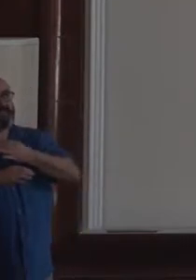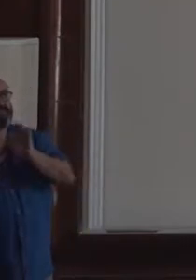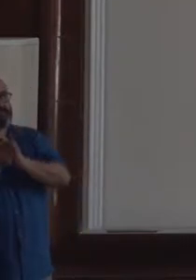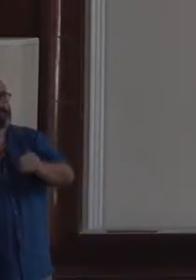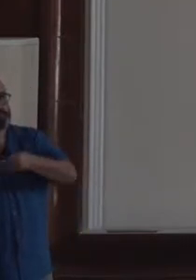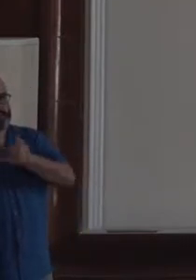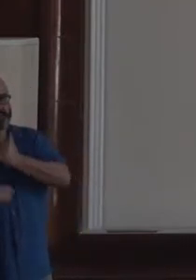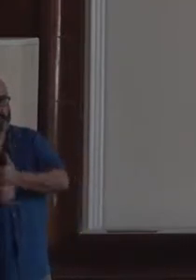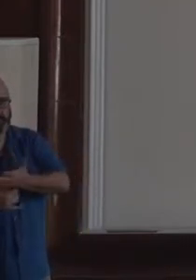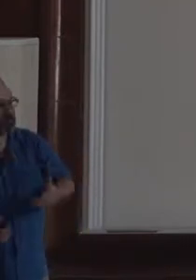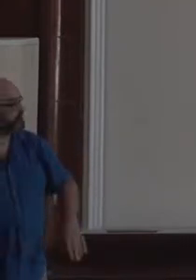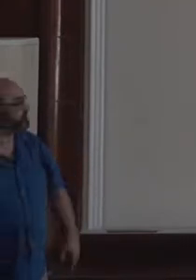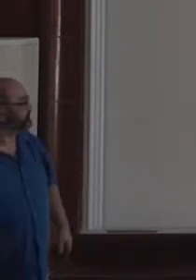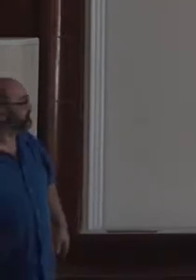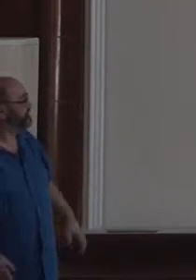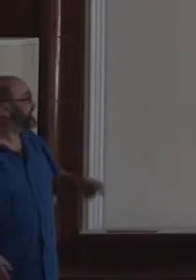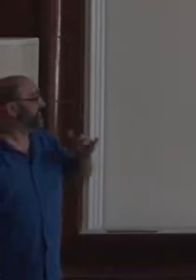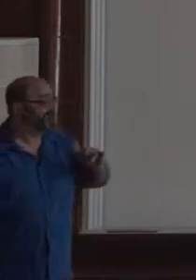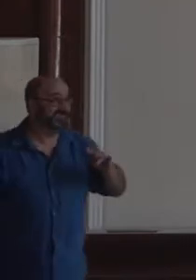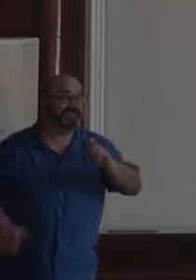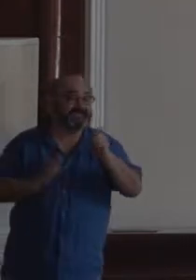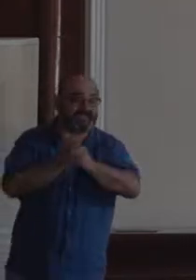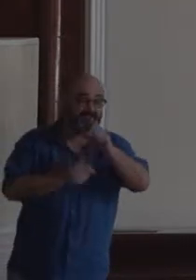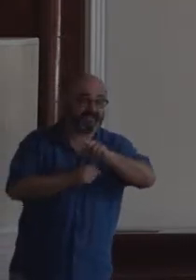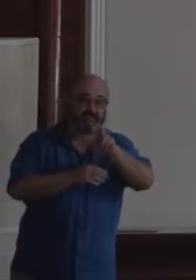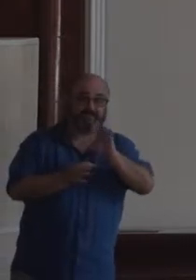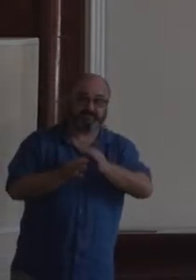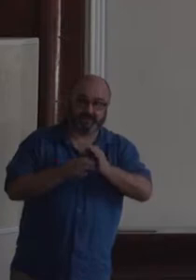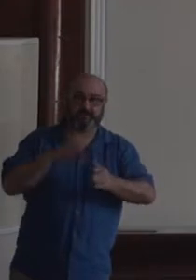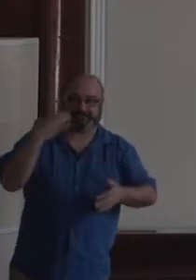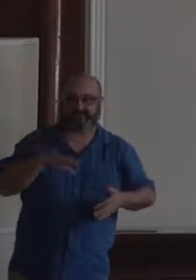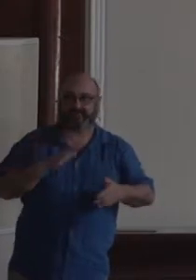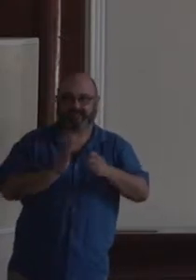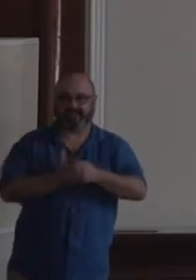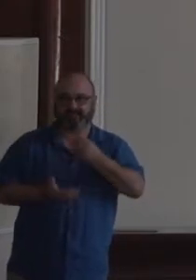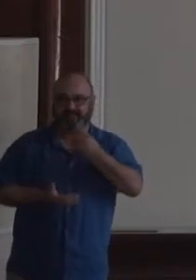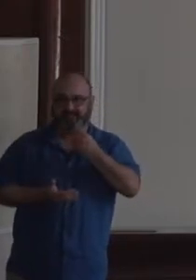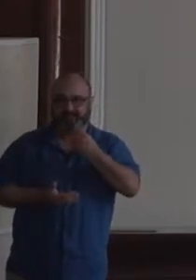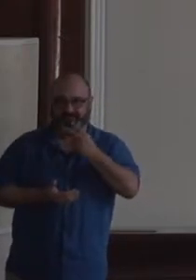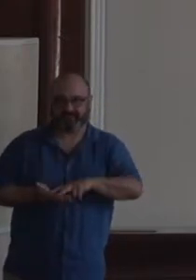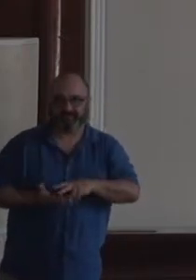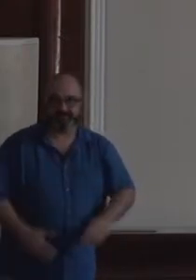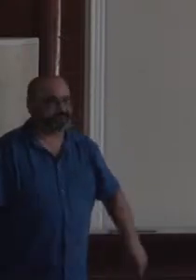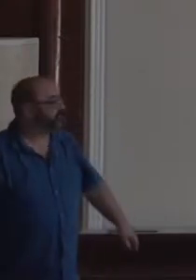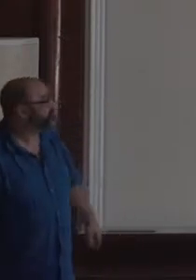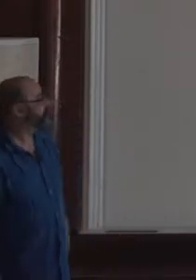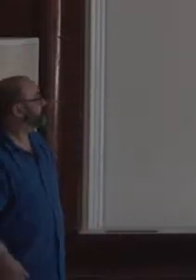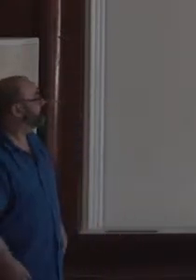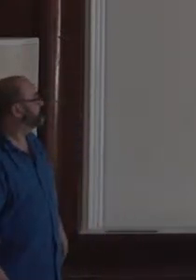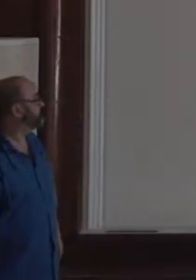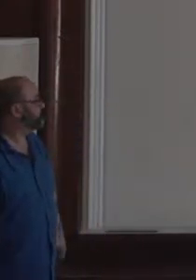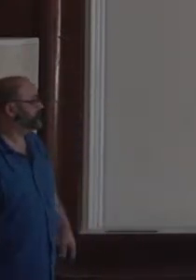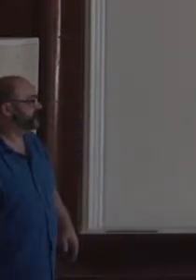faux. Et si la date par contre c'est le 23 septembre, bah, je m'attends à ce que ce soit vrai.